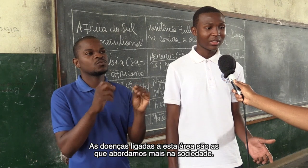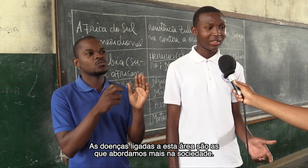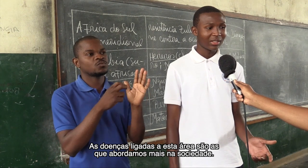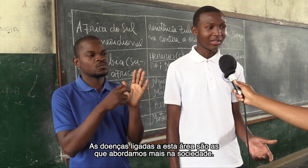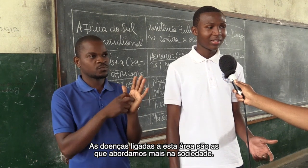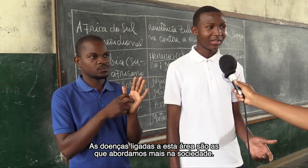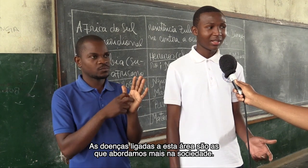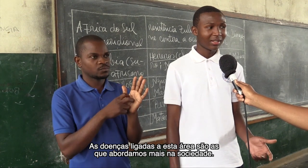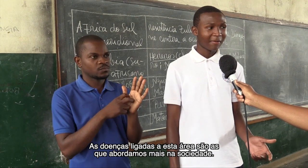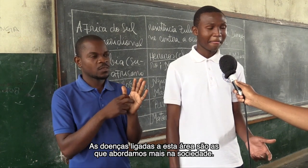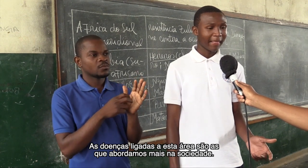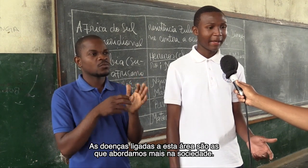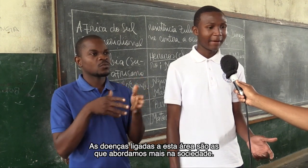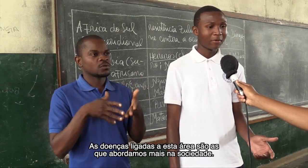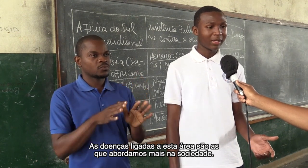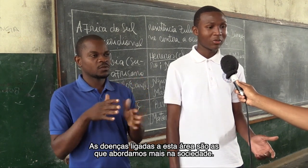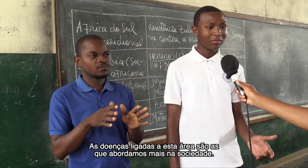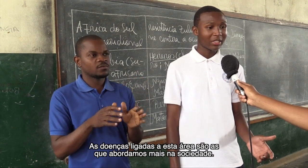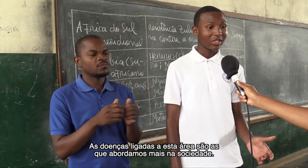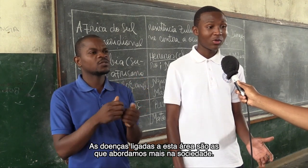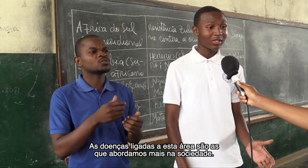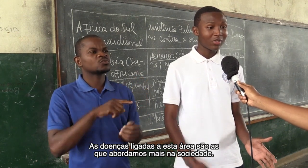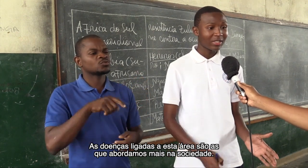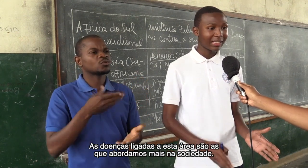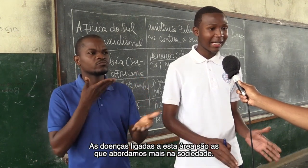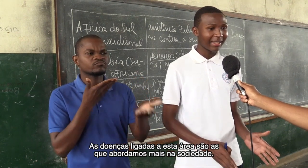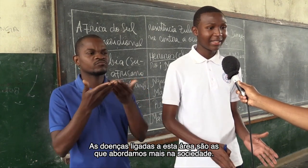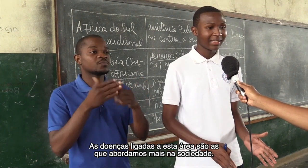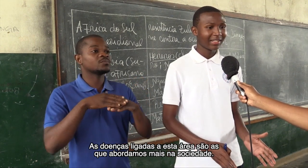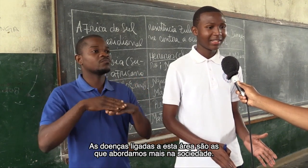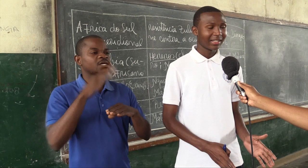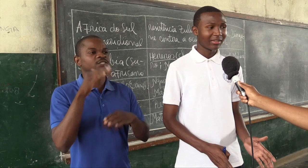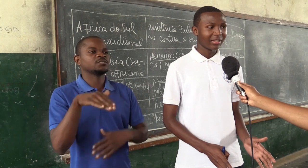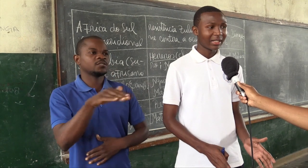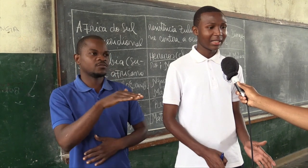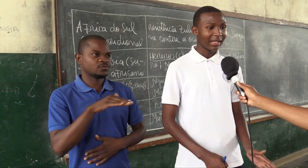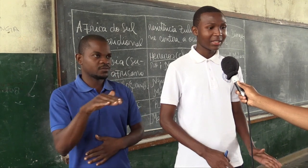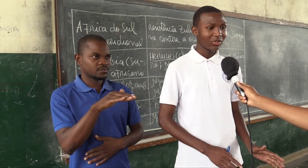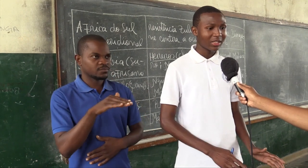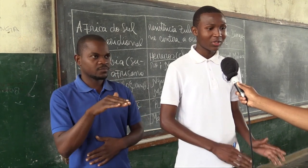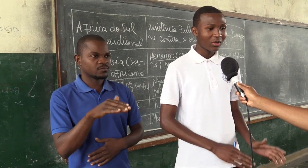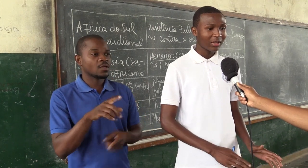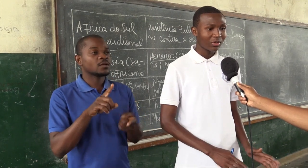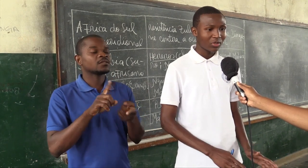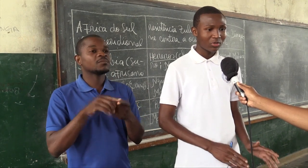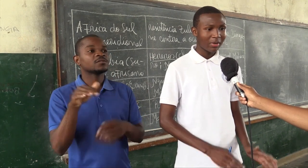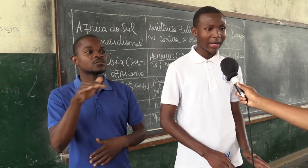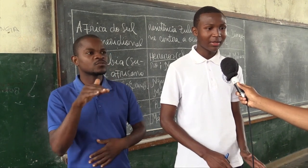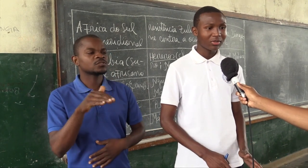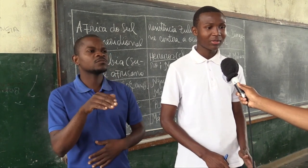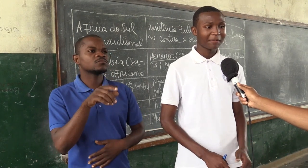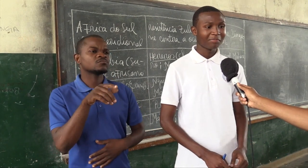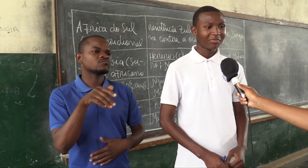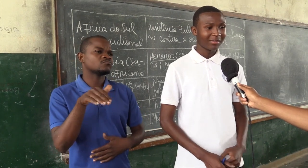são as que, né, abordamos mais na nossa sociedade. A ver, lá nas nossas zonas, nos nossos